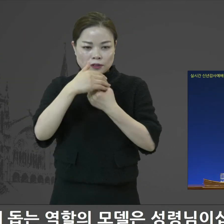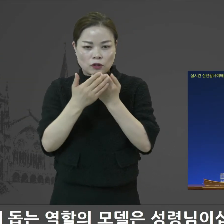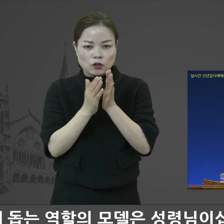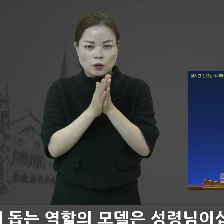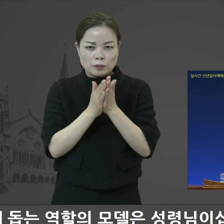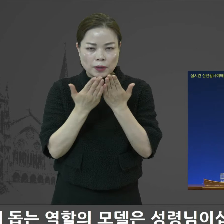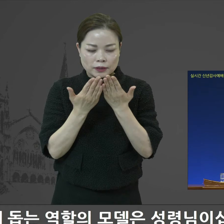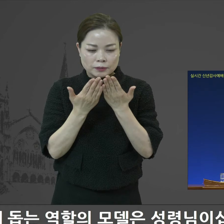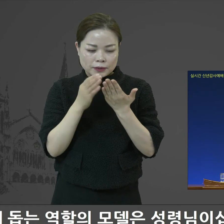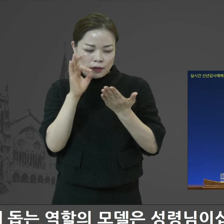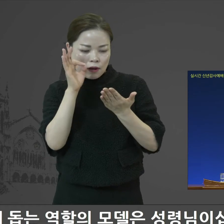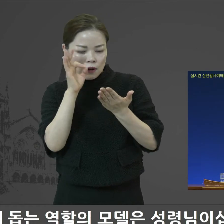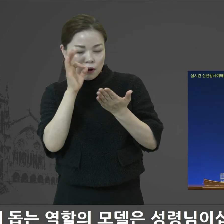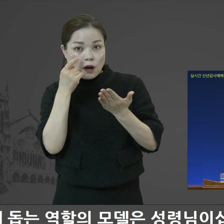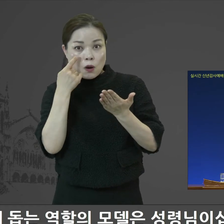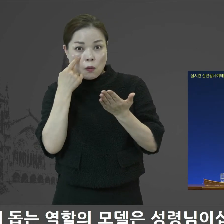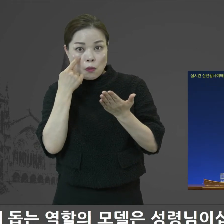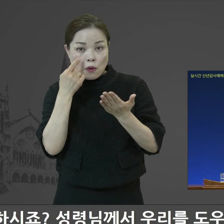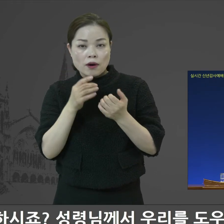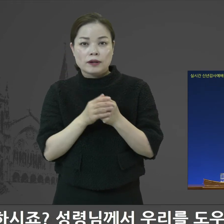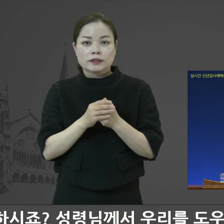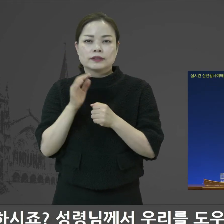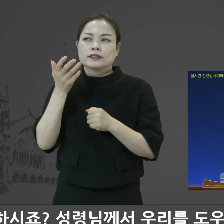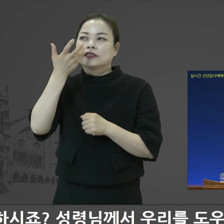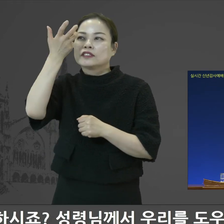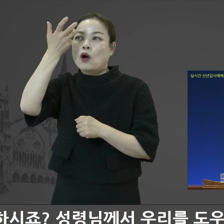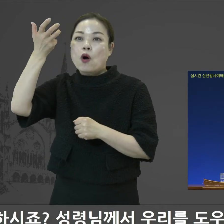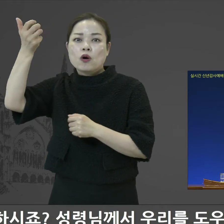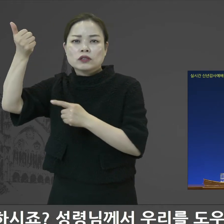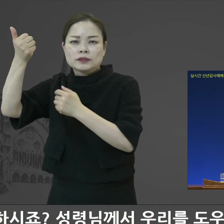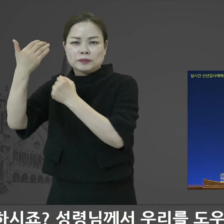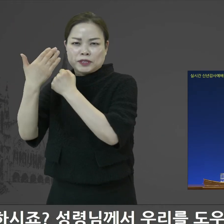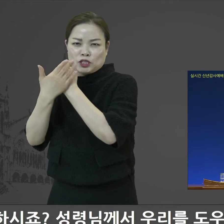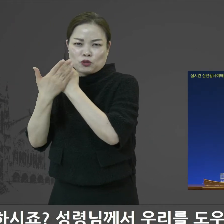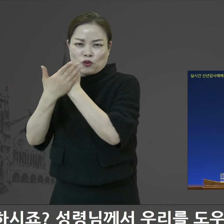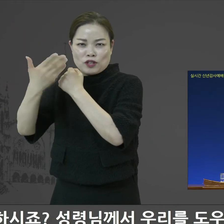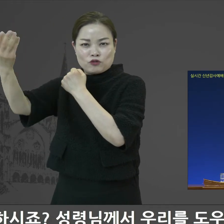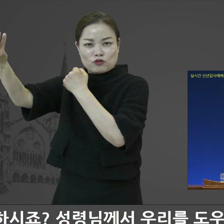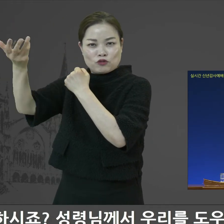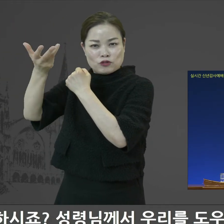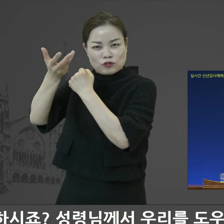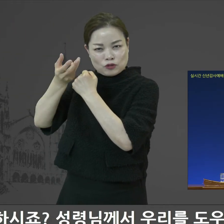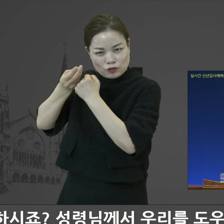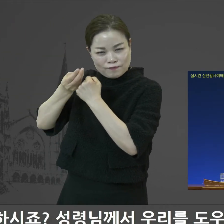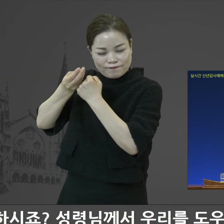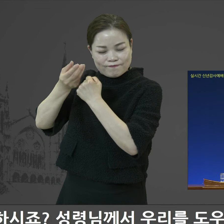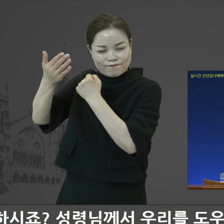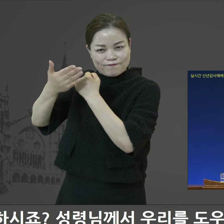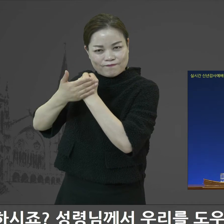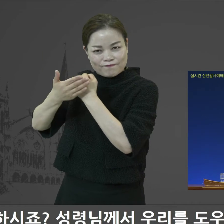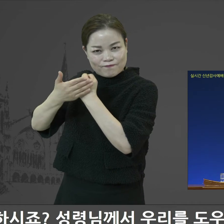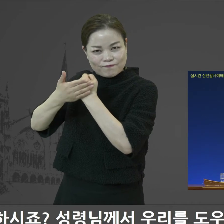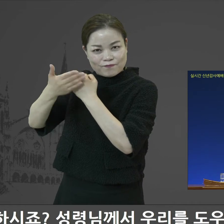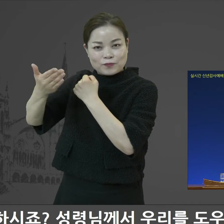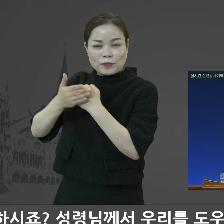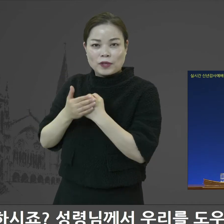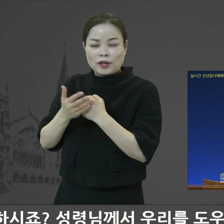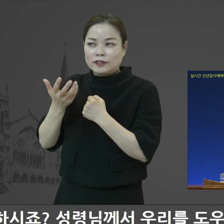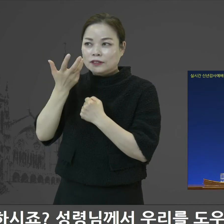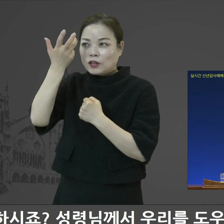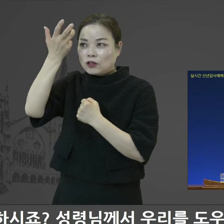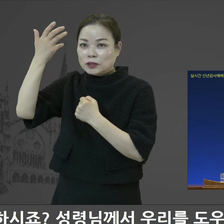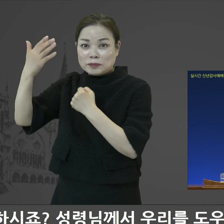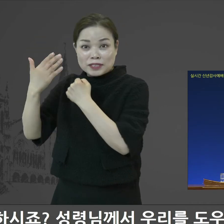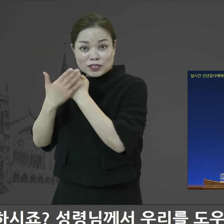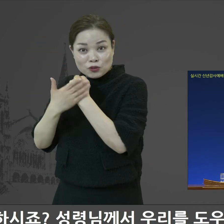말씀을 같이 찾아보게 되면 성령은 위로로 우리를 도와주실 때가 참 많습니다. 성령이 위로해